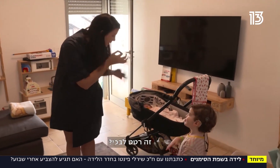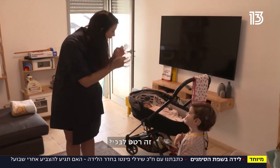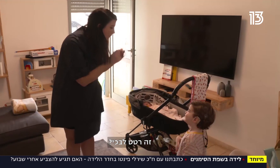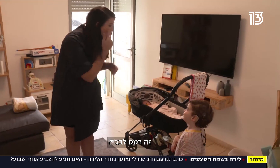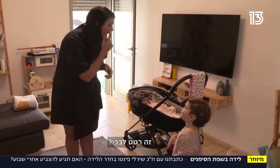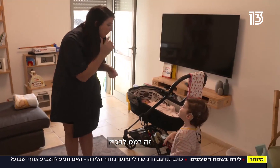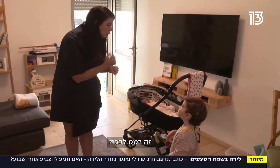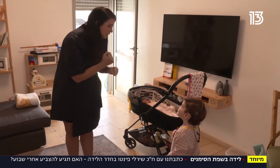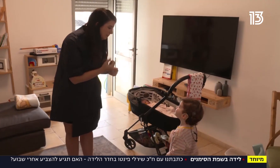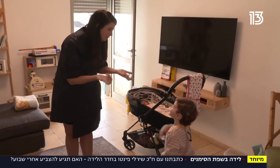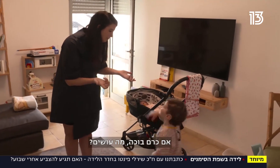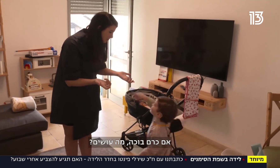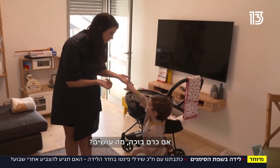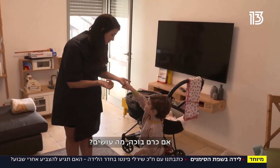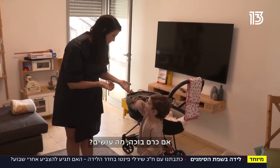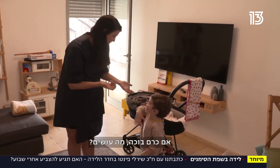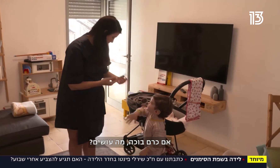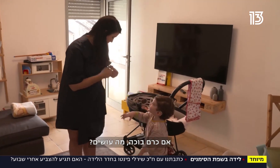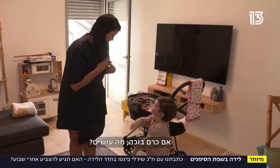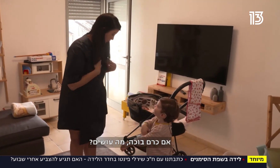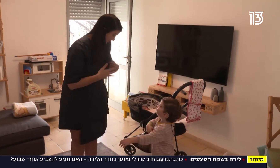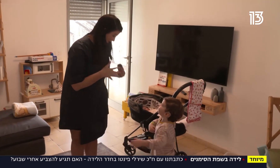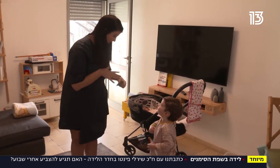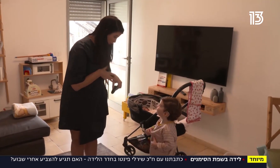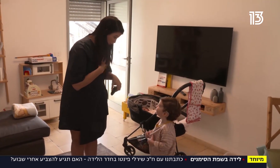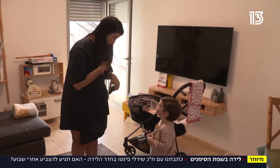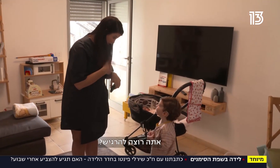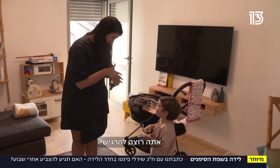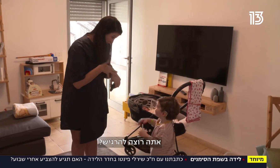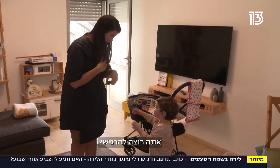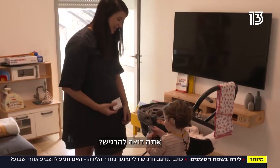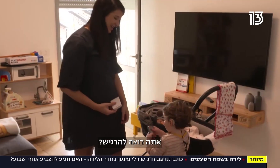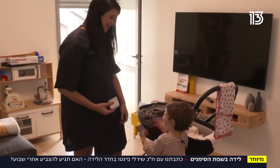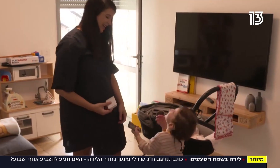מחרטת לבכי, עם קרן בוכה מה עושים? את רוצה להרגיש?